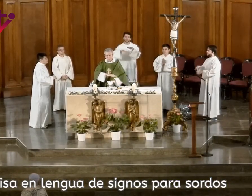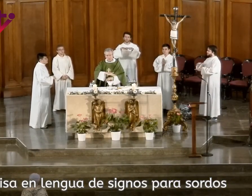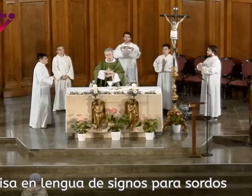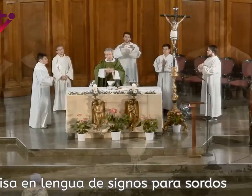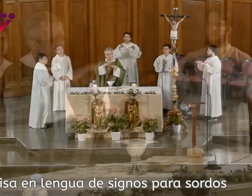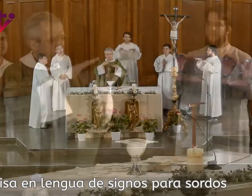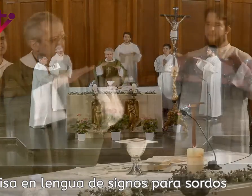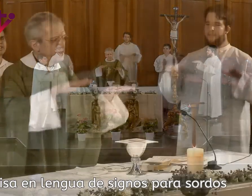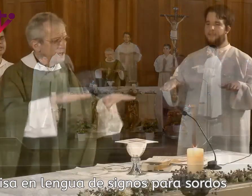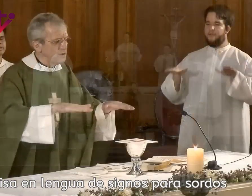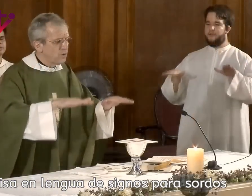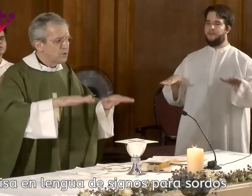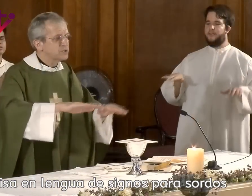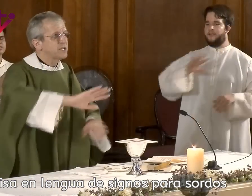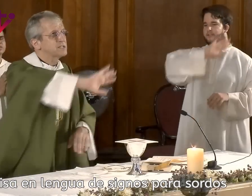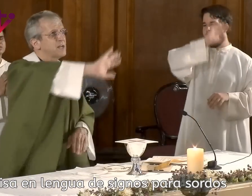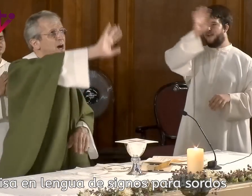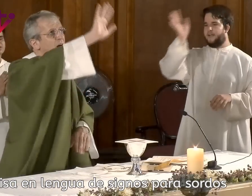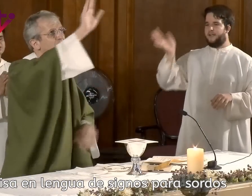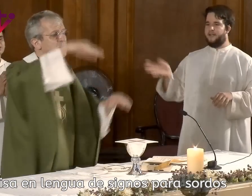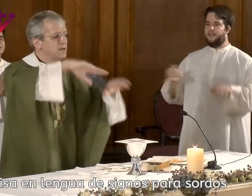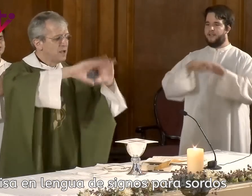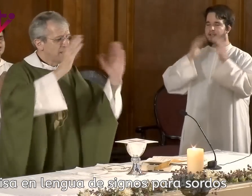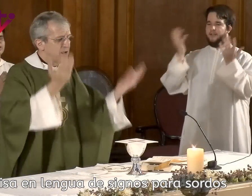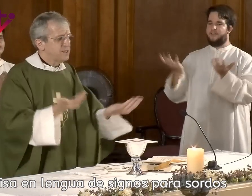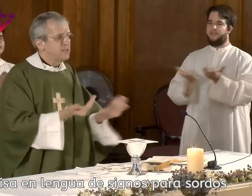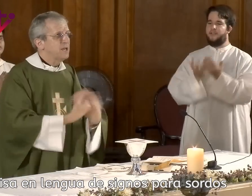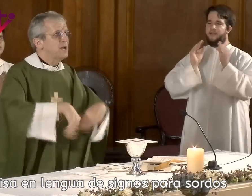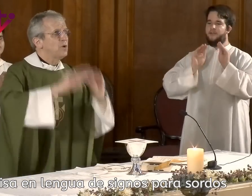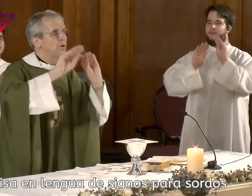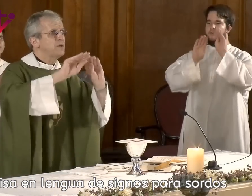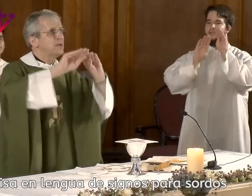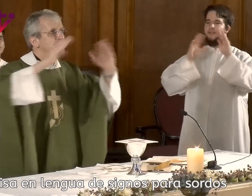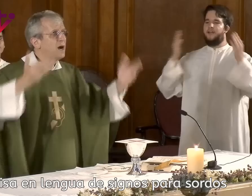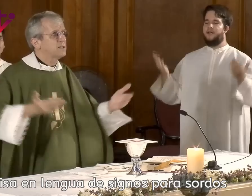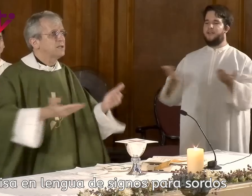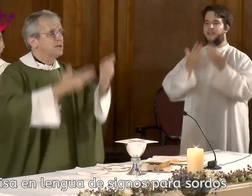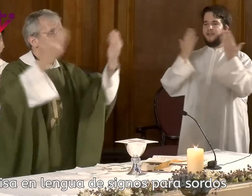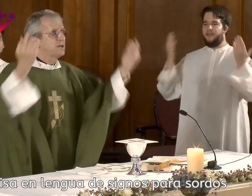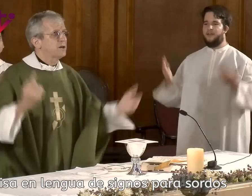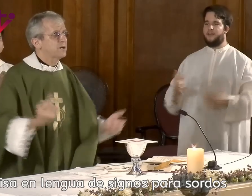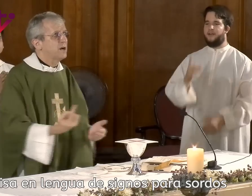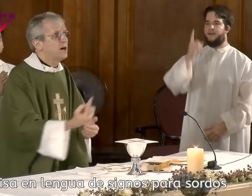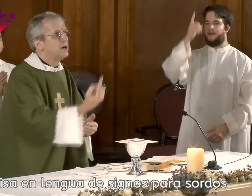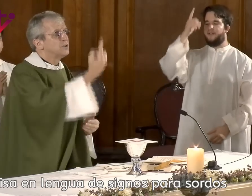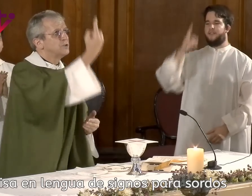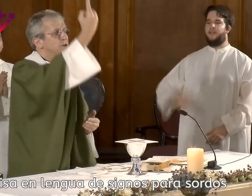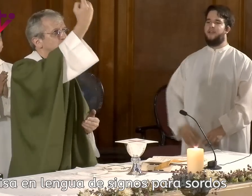universo. Llenos están el cielo y la tierra de